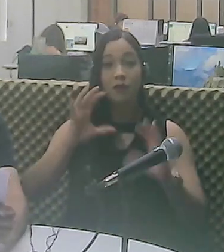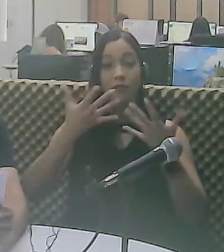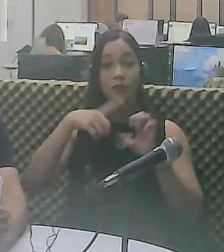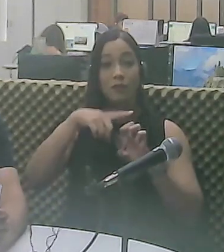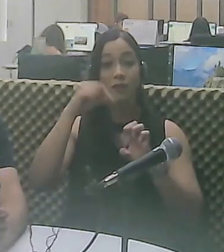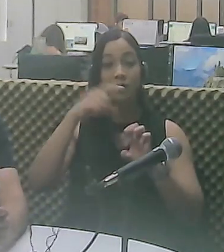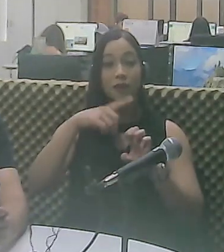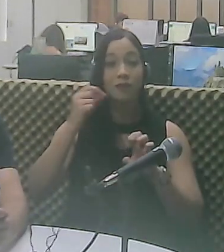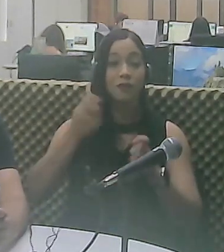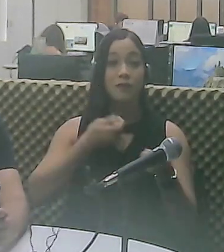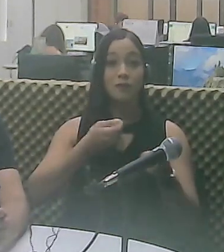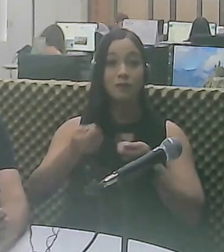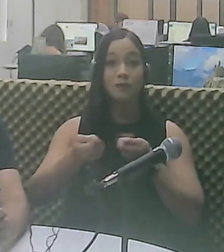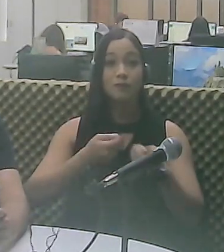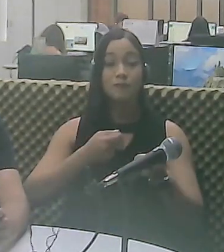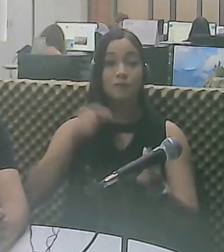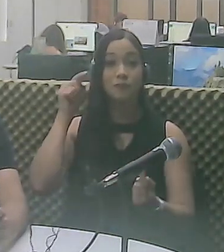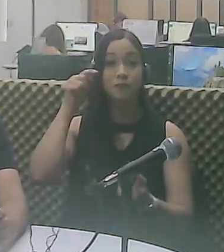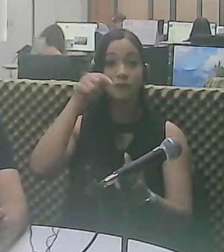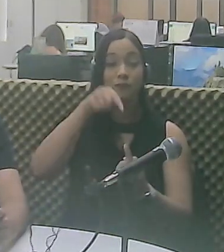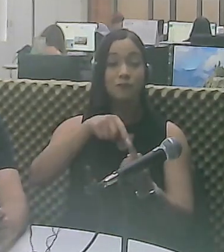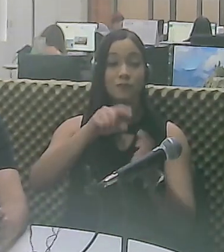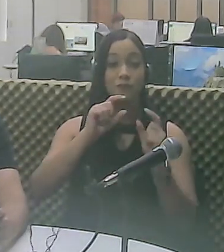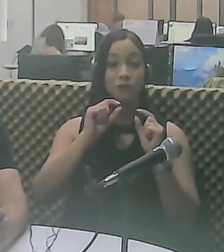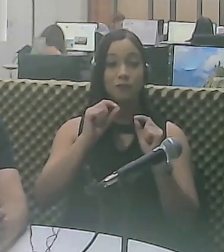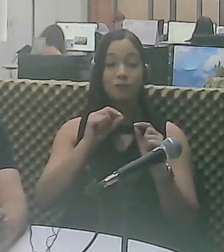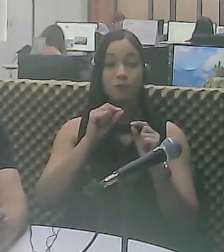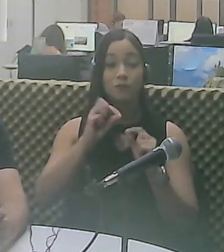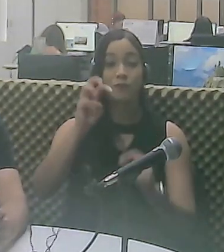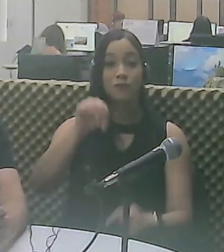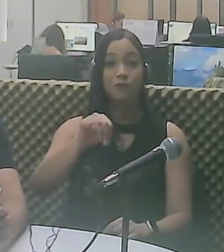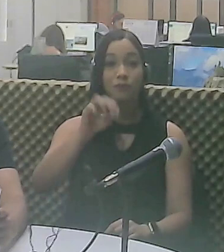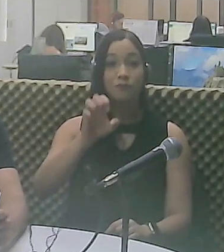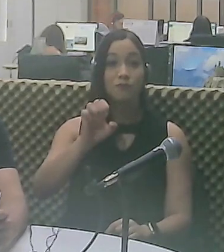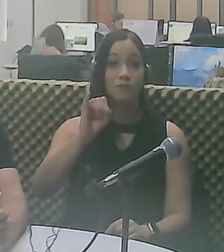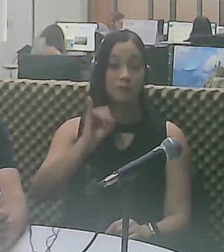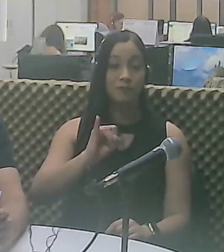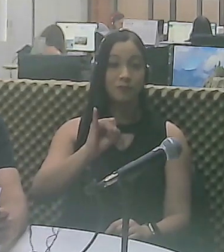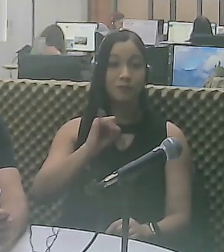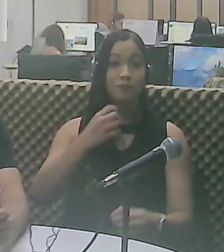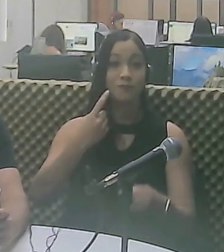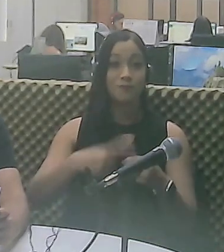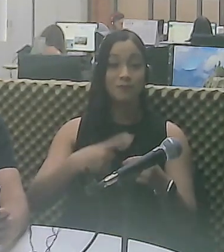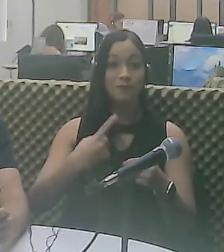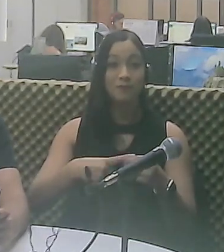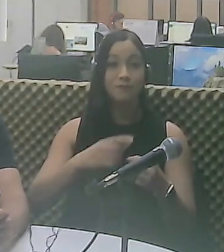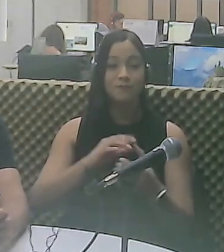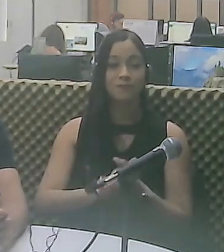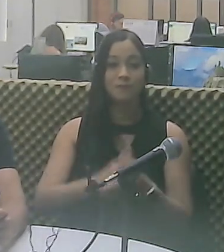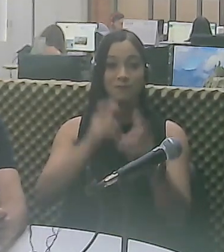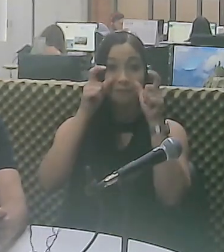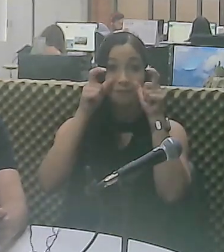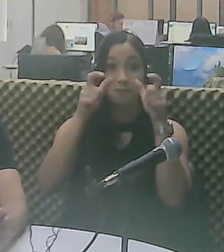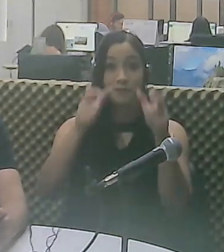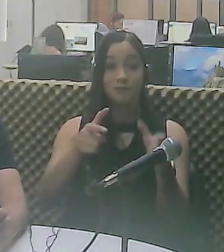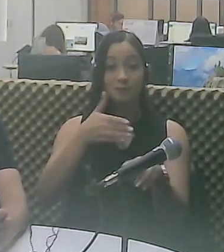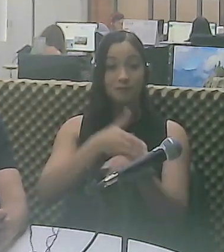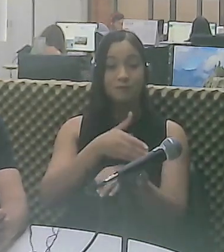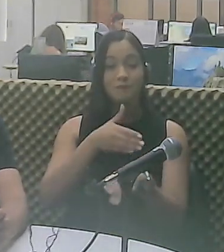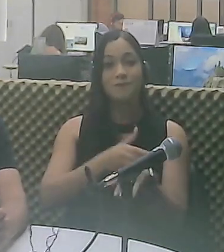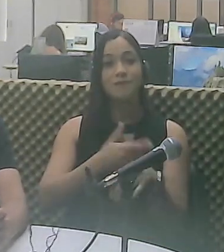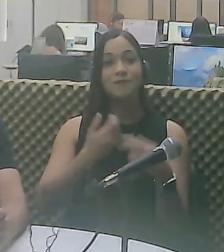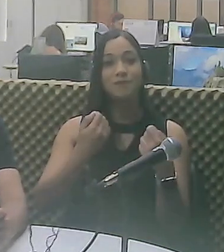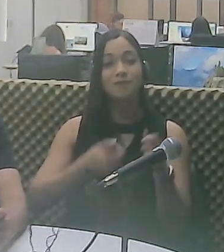empreendedorismo de negócios tem como público-alvo microempreendedores individuais da cidade os interessados em participar